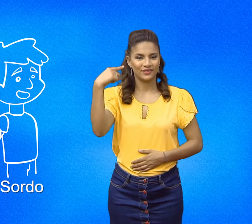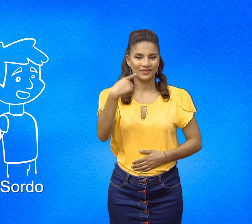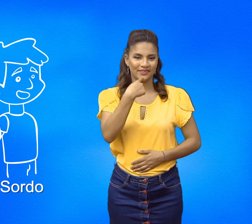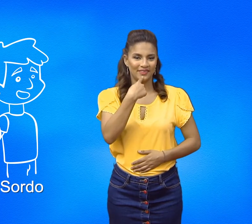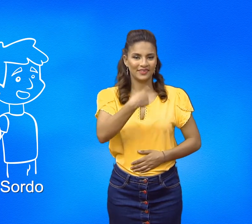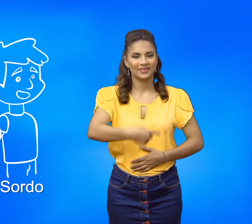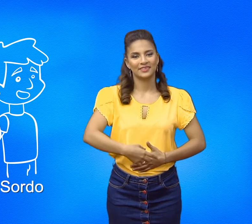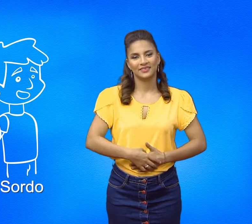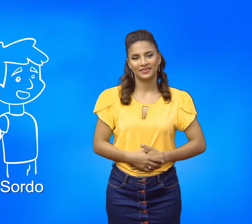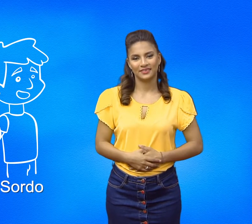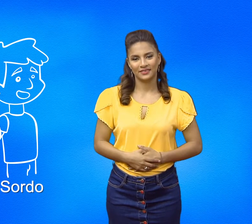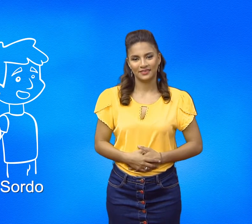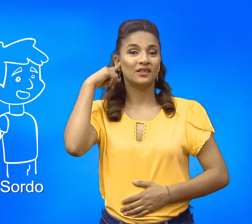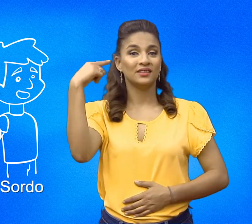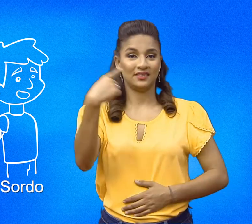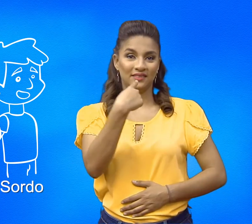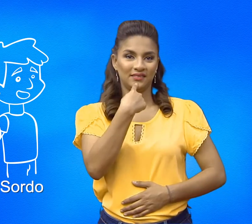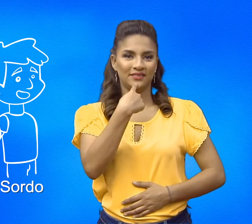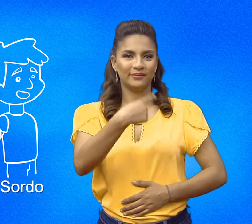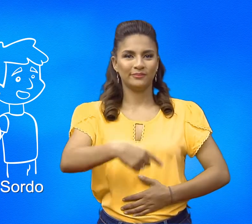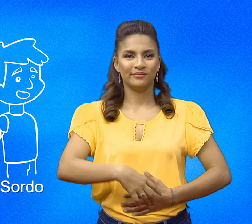sordo sordo